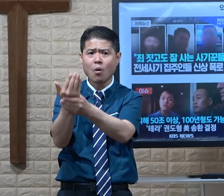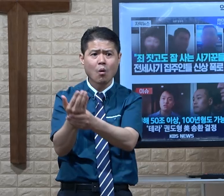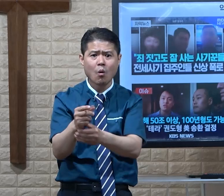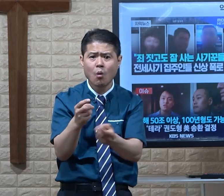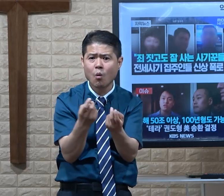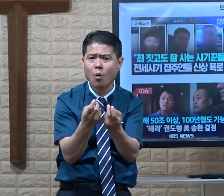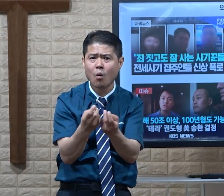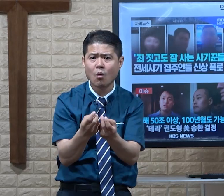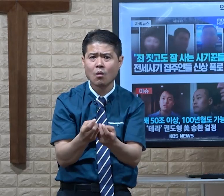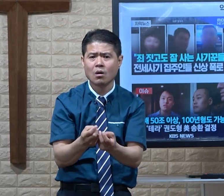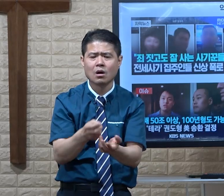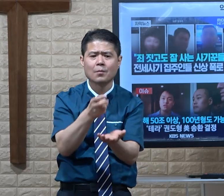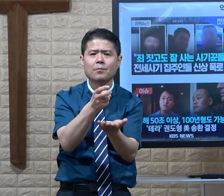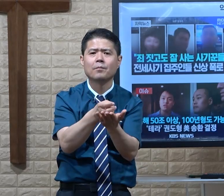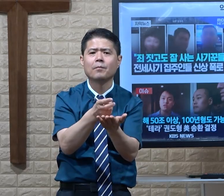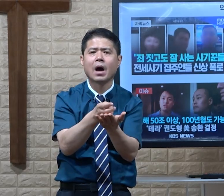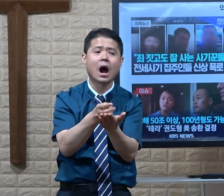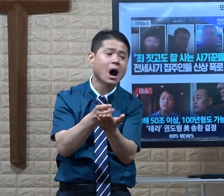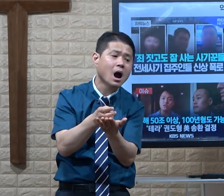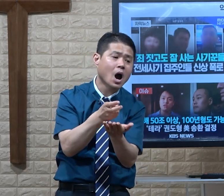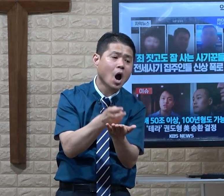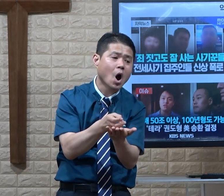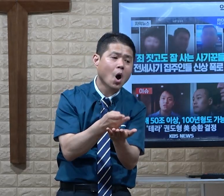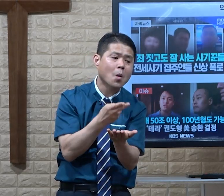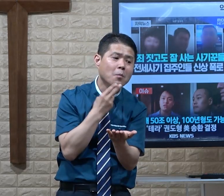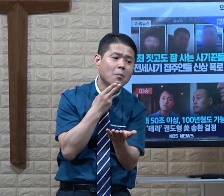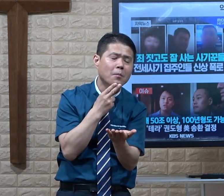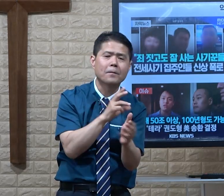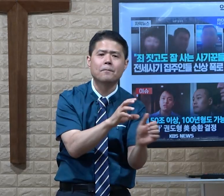거의 모르는 사람들에게 어떻게 이렇게 일이 일어났을까요?